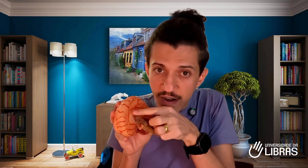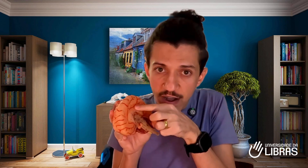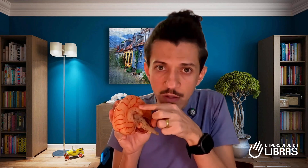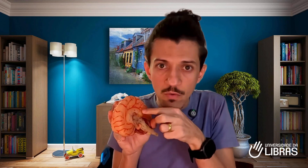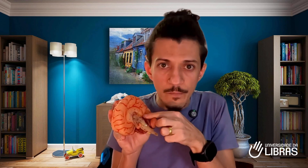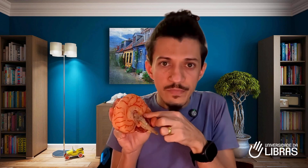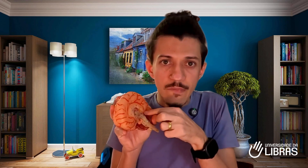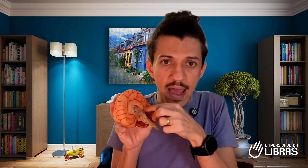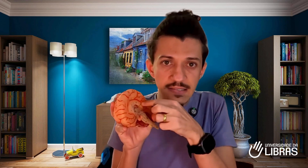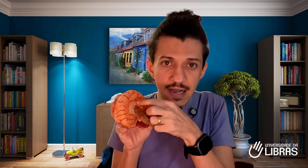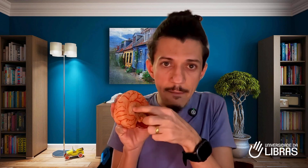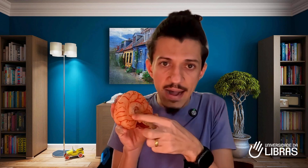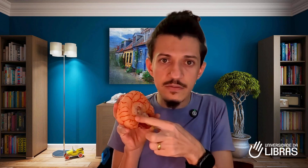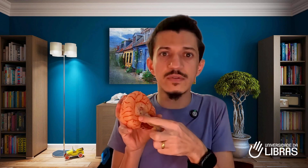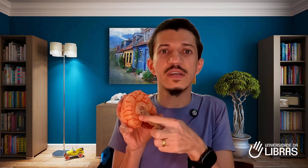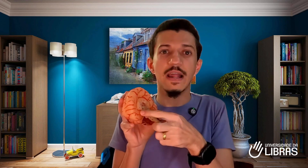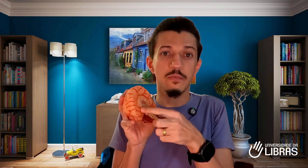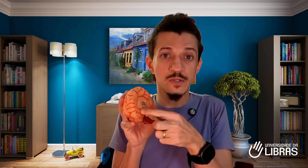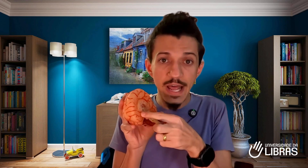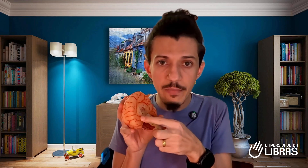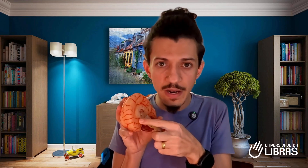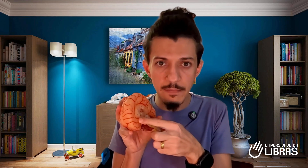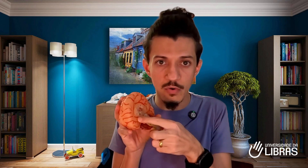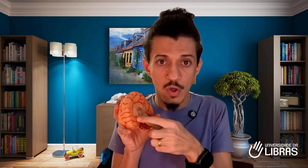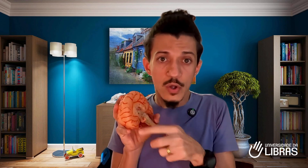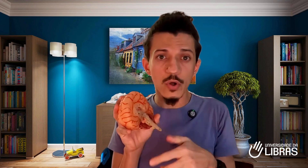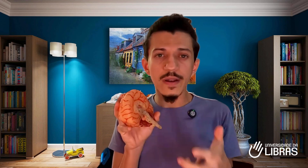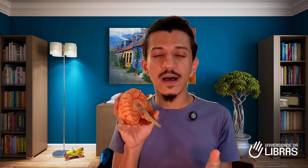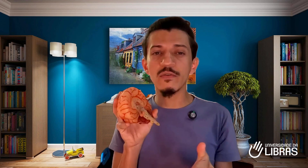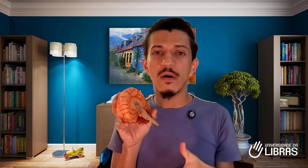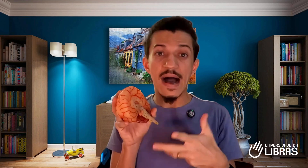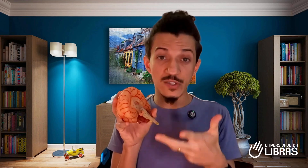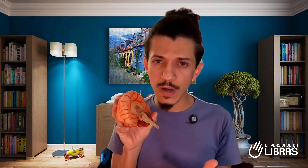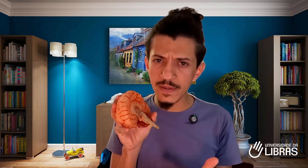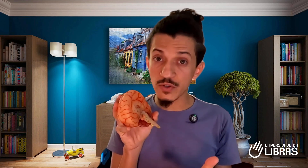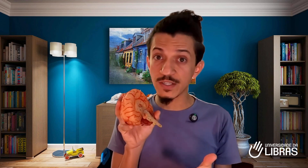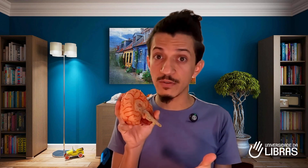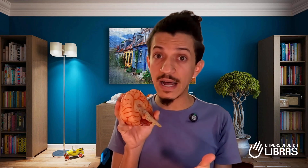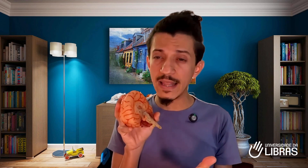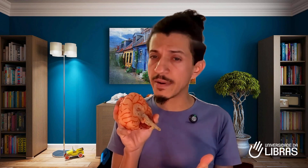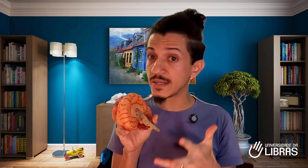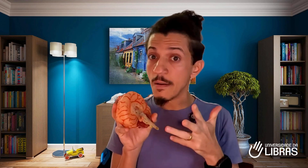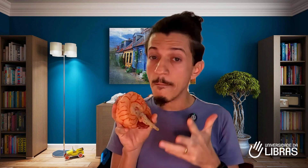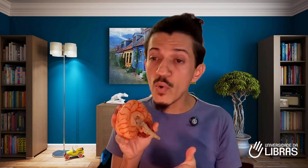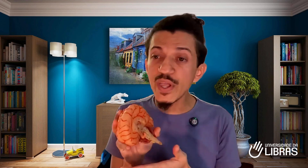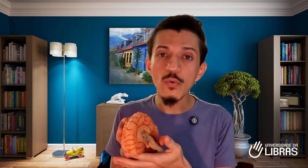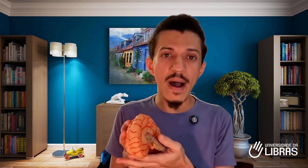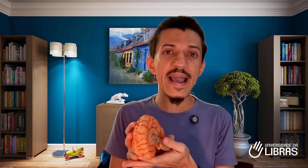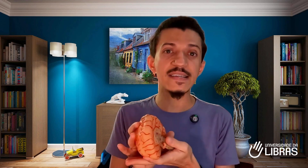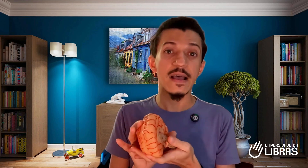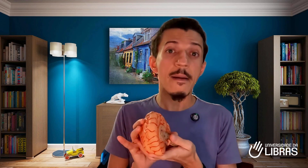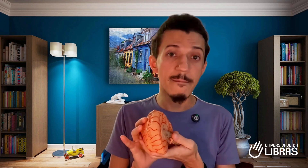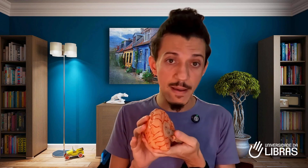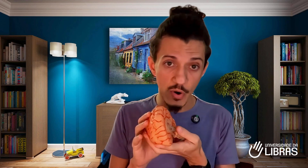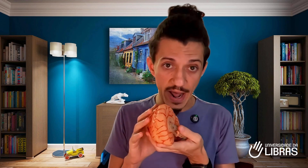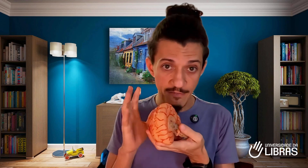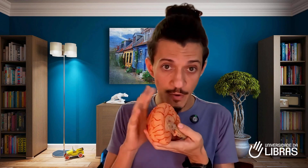ativando essa camada do cérebro, o cérebro límbico, tornando a sua absorção da Libras muito mais memorável.